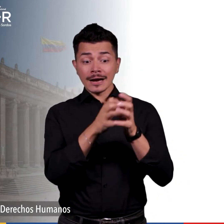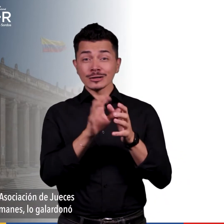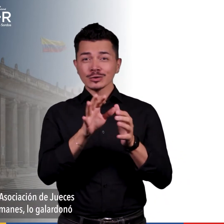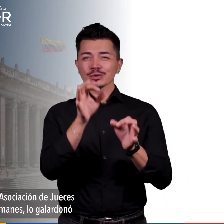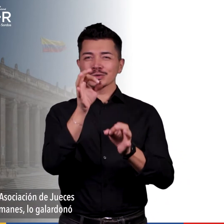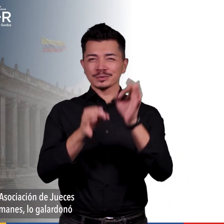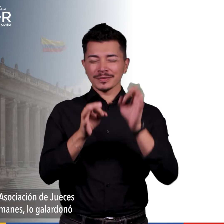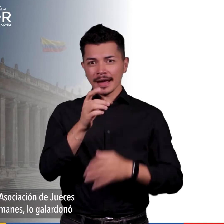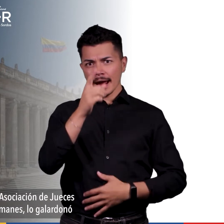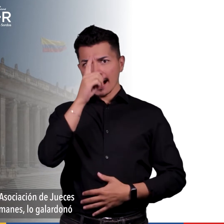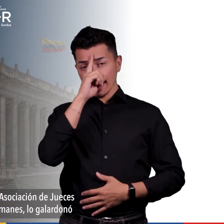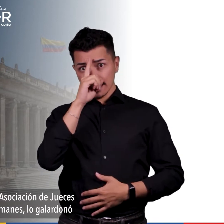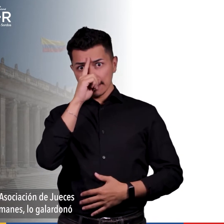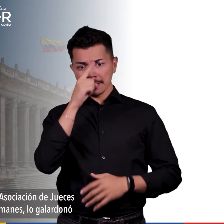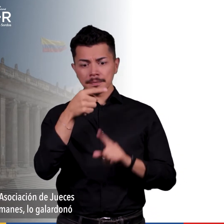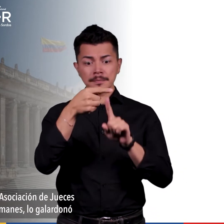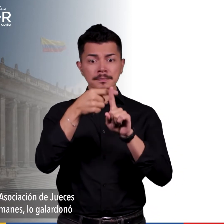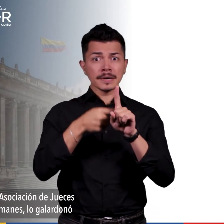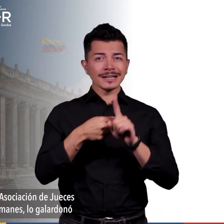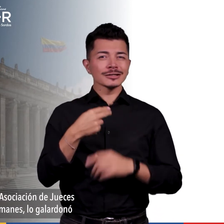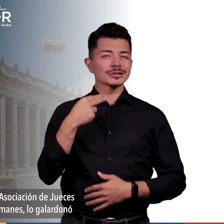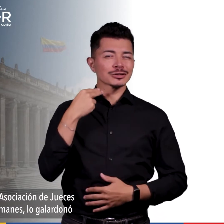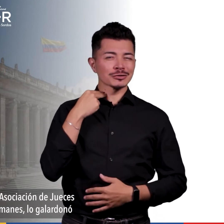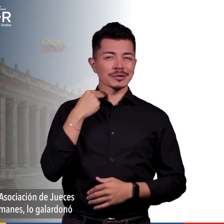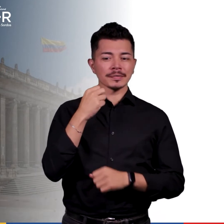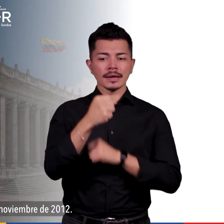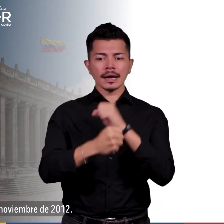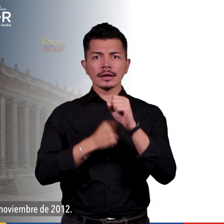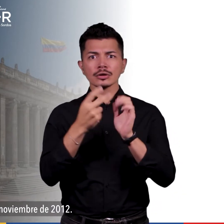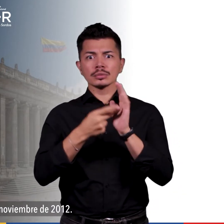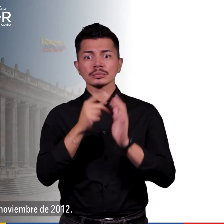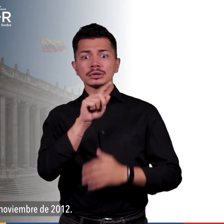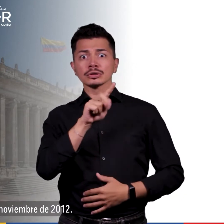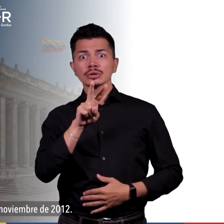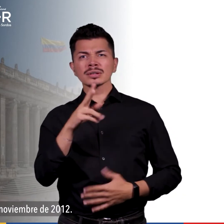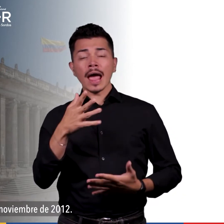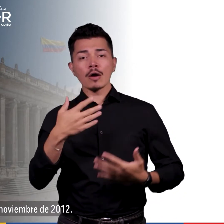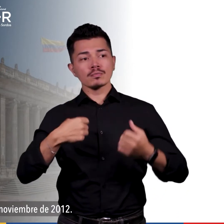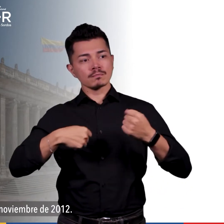y la Asociación de Jueces Alemanes lo galardonó en noviembre de 2012.